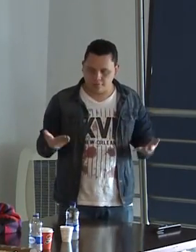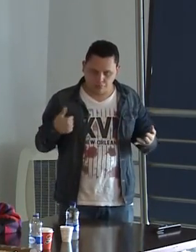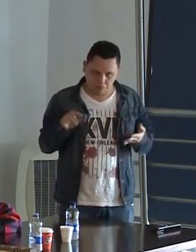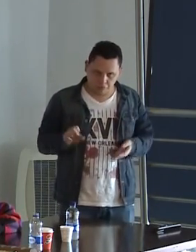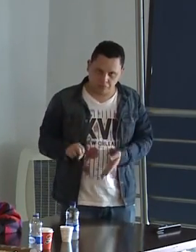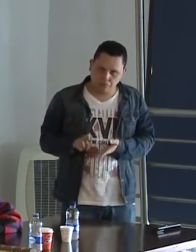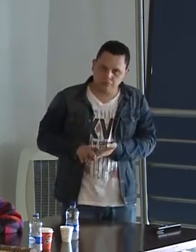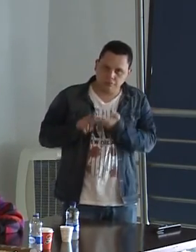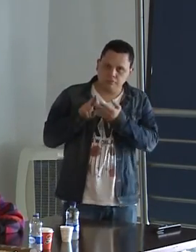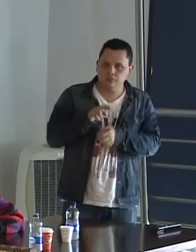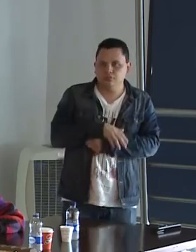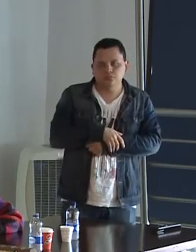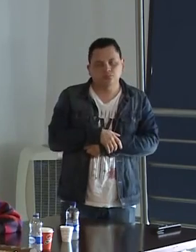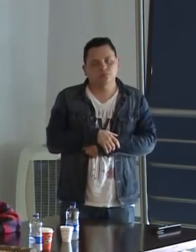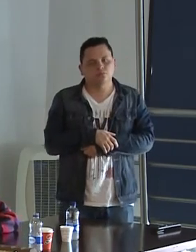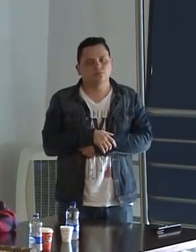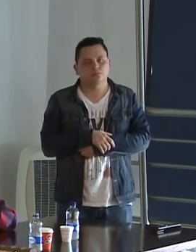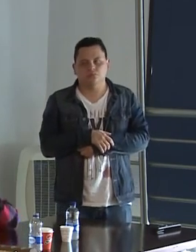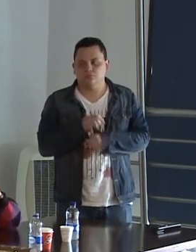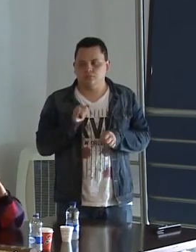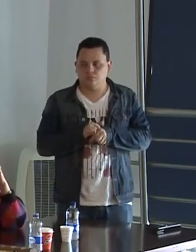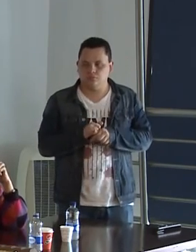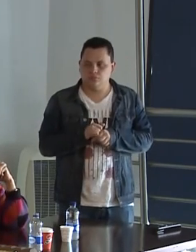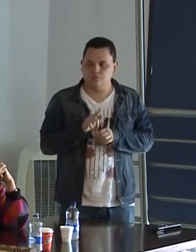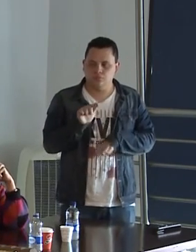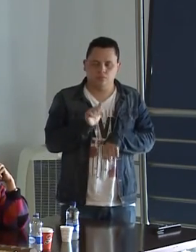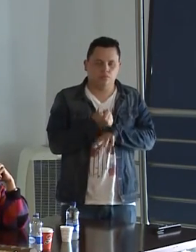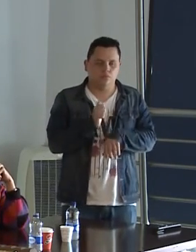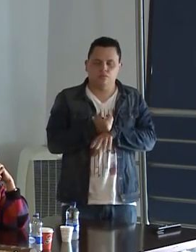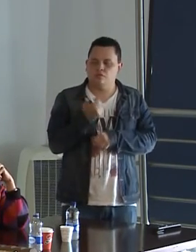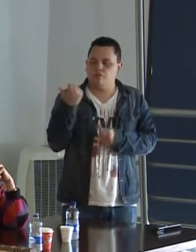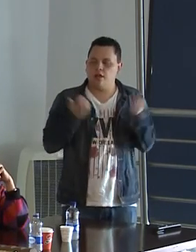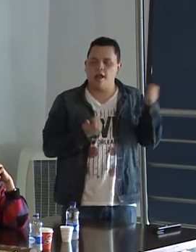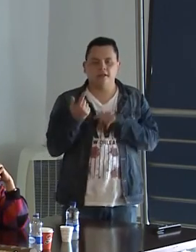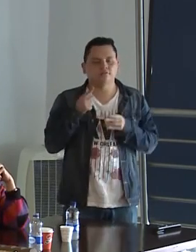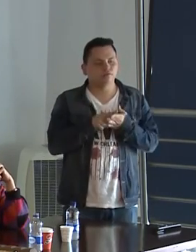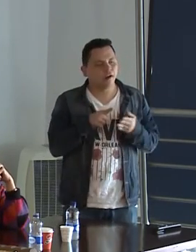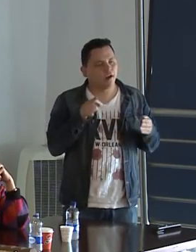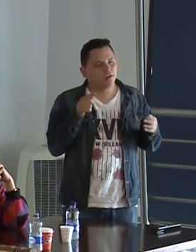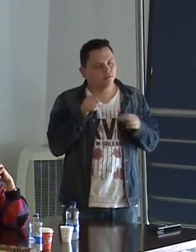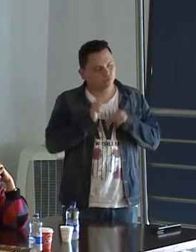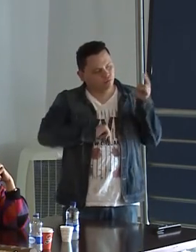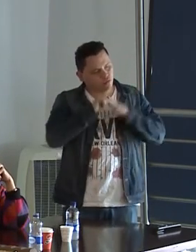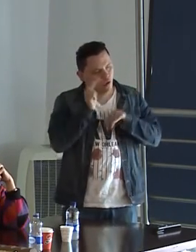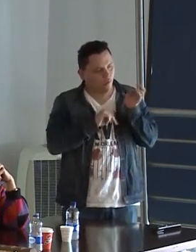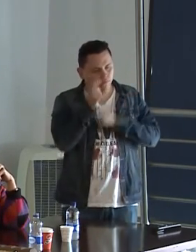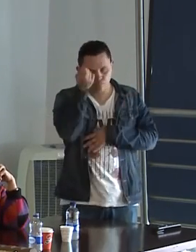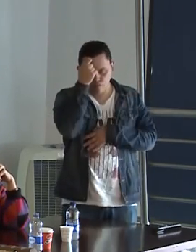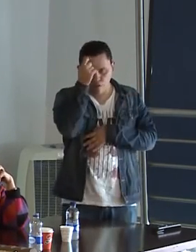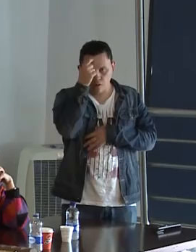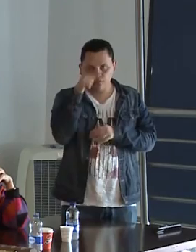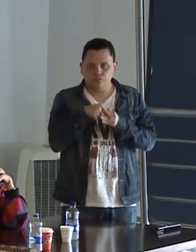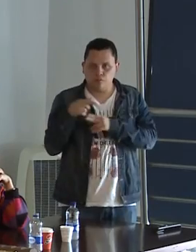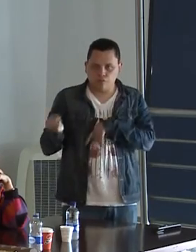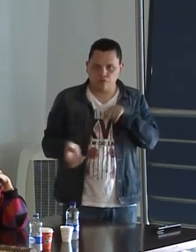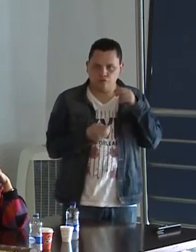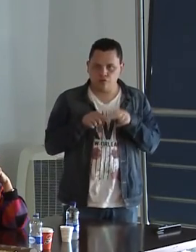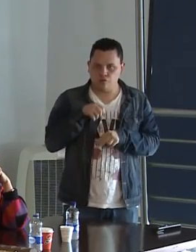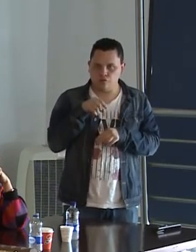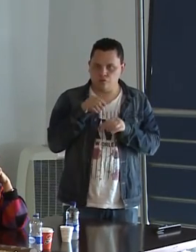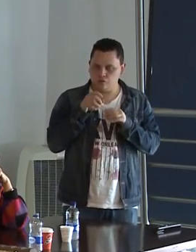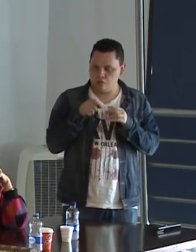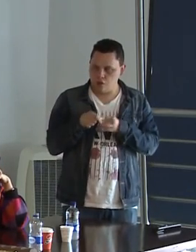retomar. Reto investigativo, tarea, la reconstrucción de la memoria de los procesos de educación